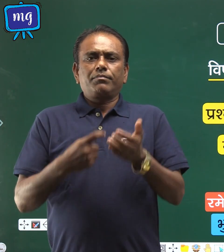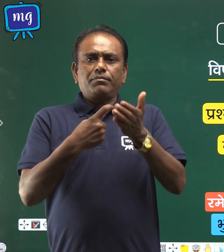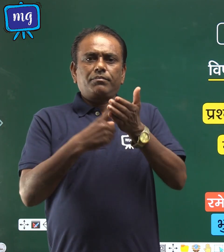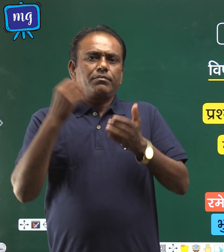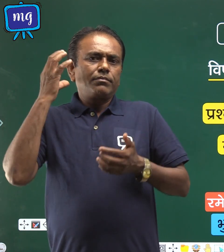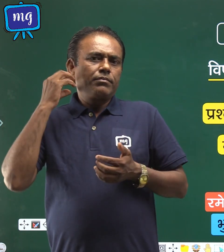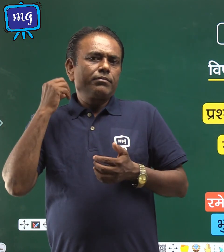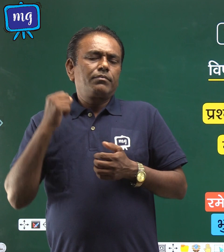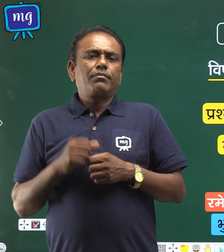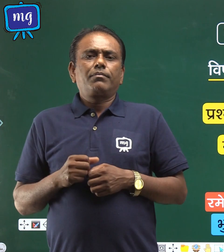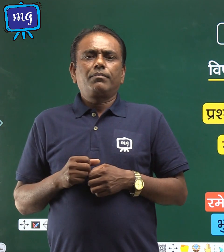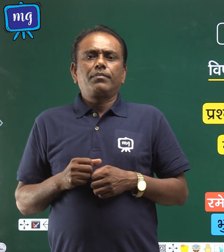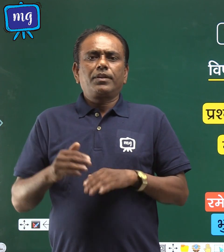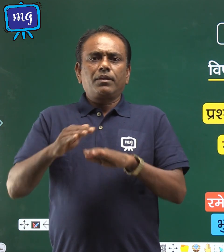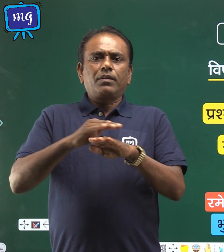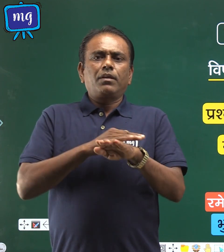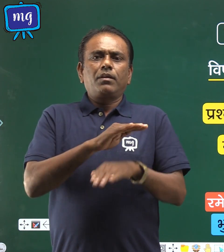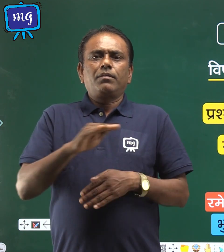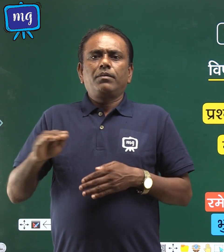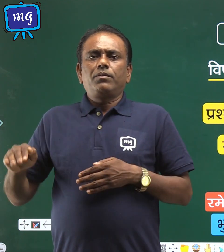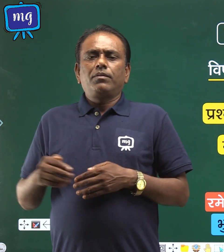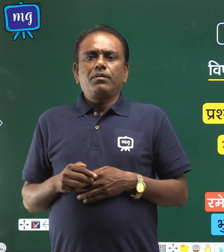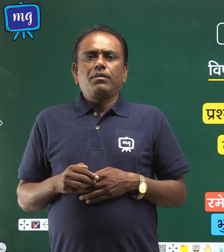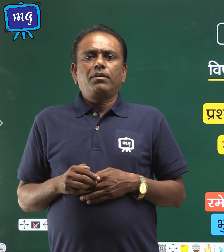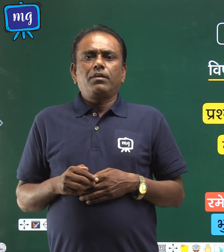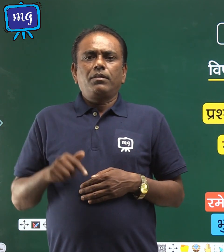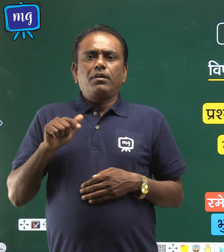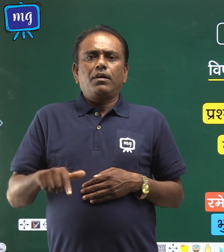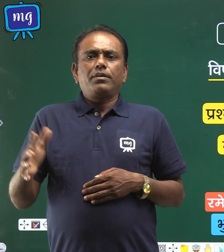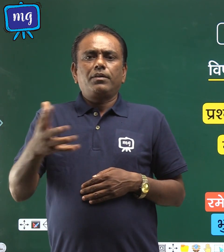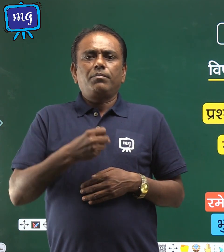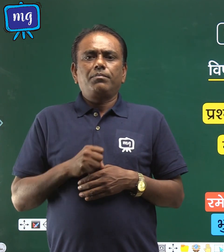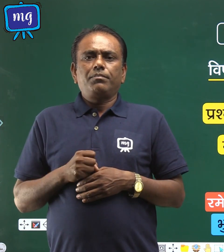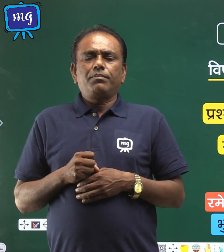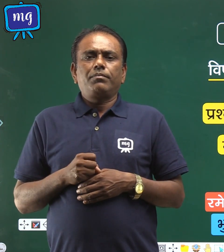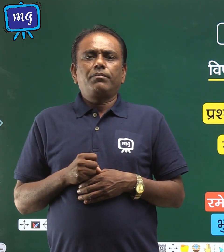रमेश चंद जी। प्यारे बच्चों, आज हम